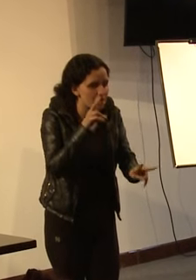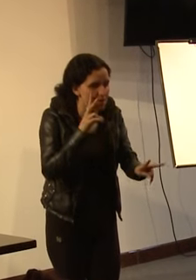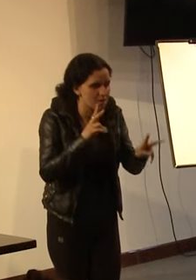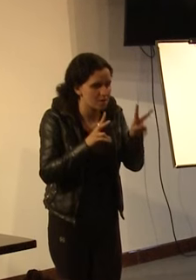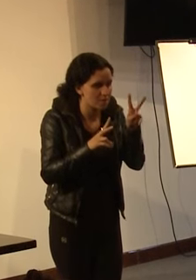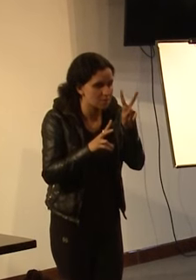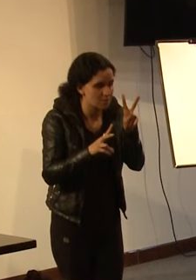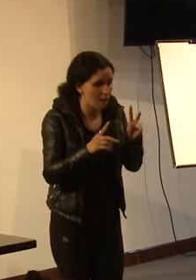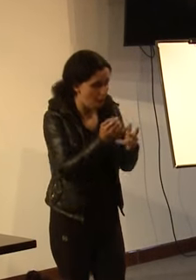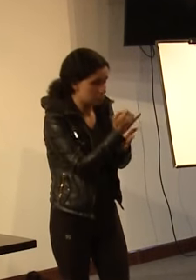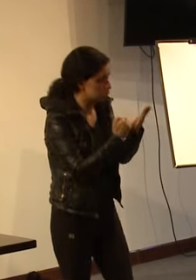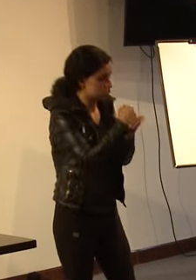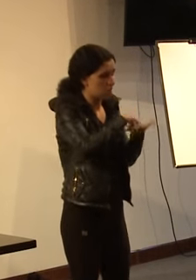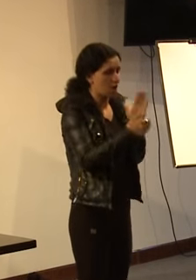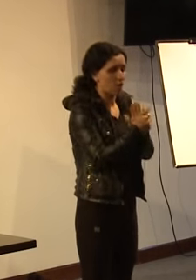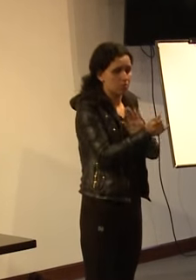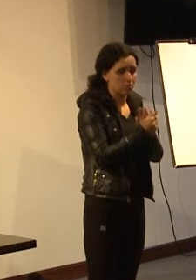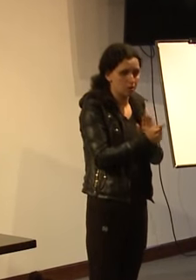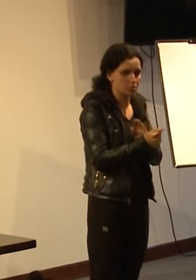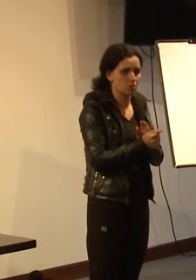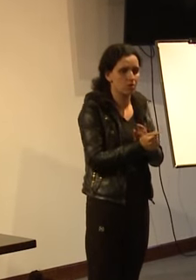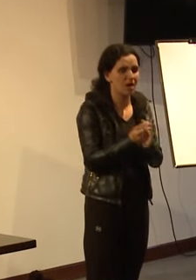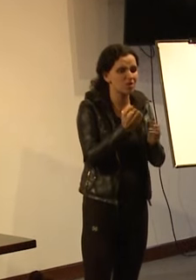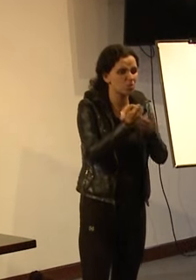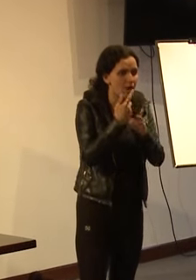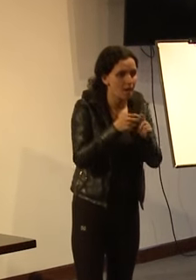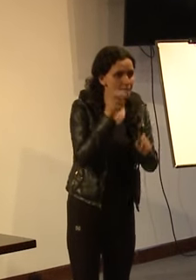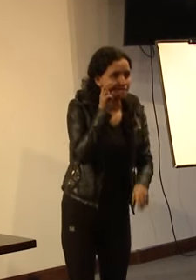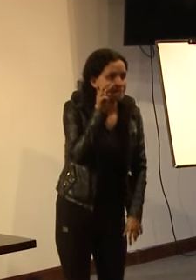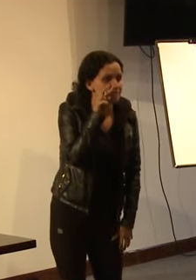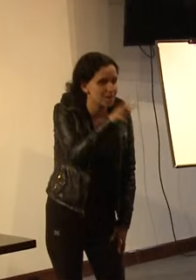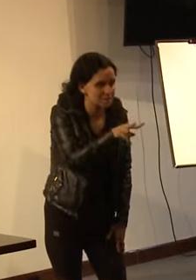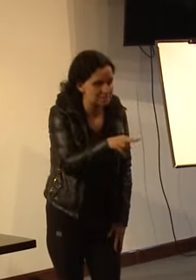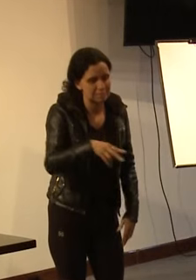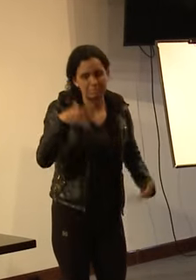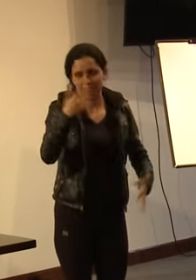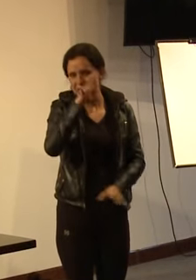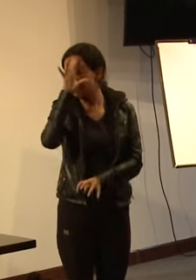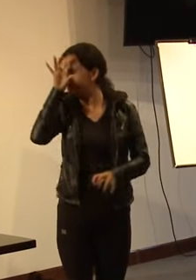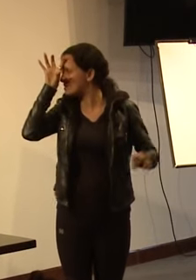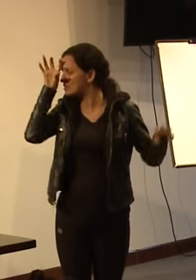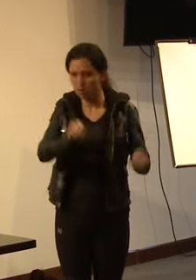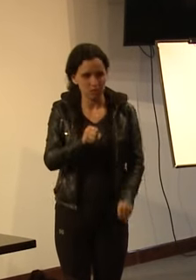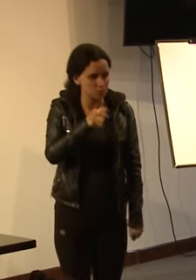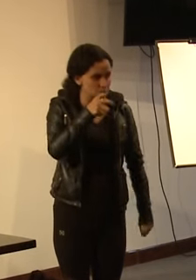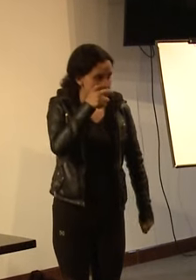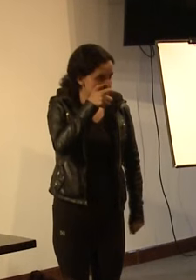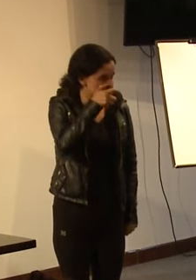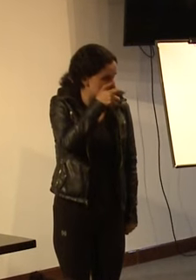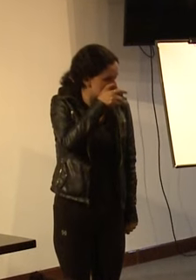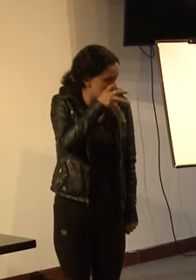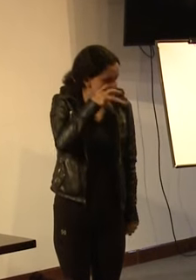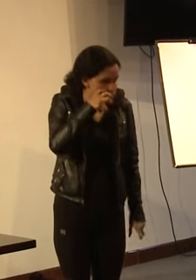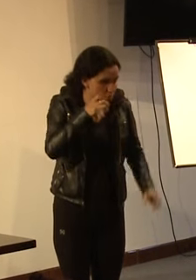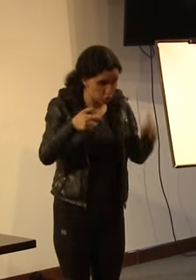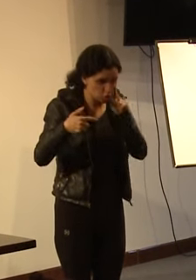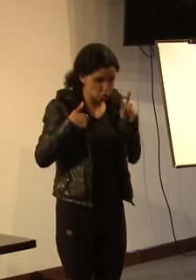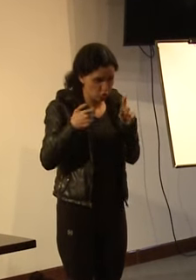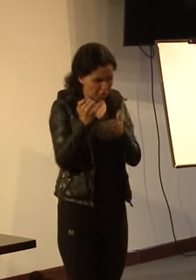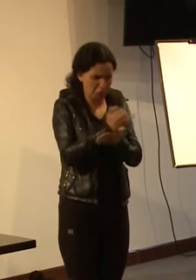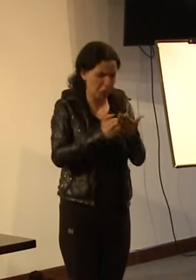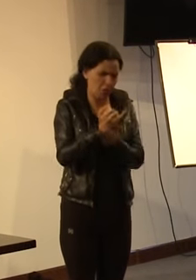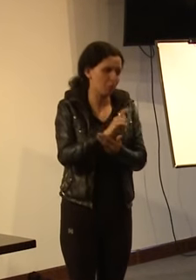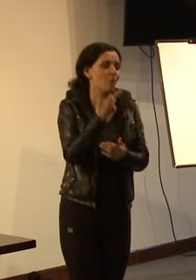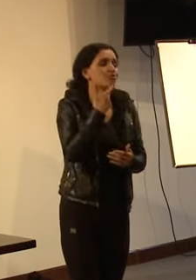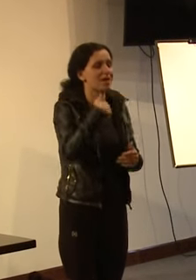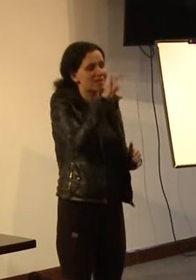de observación. Entonces, cuando ustedes ven un dibujante, un pintor, el pintor lo que tiene realmente es una capacidad de observación brutal. Por ejemplo, yo pinto, yo no soy tan buen dibujante, no me gusta el dibujo,